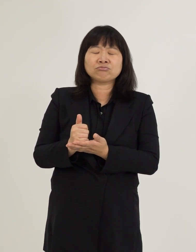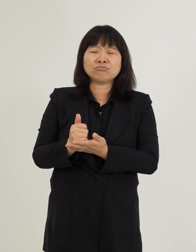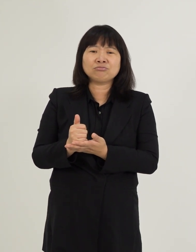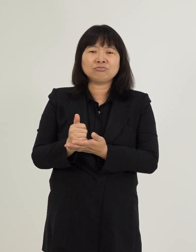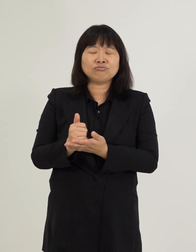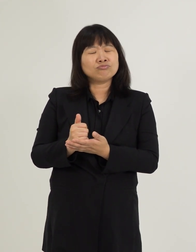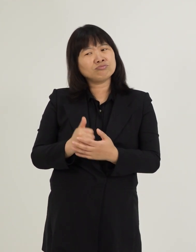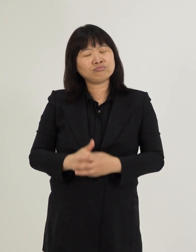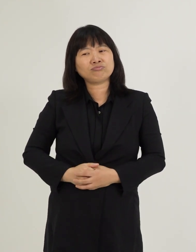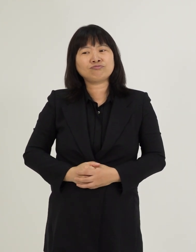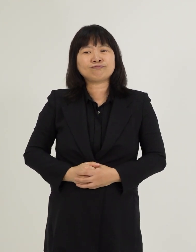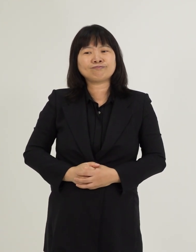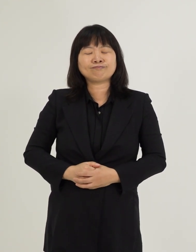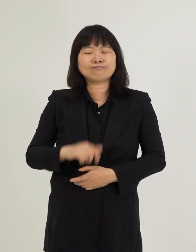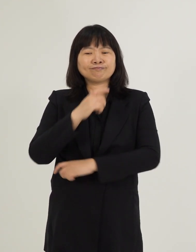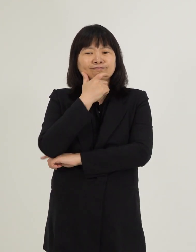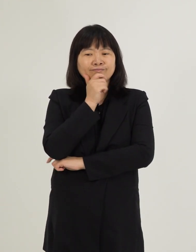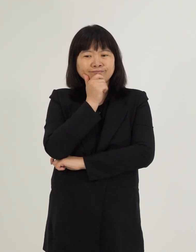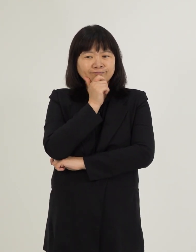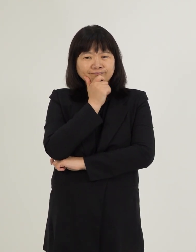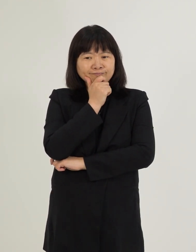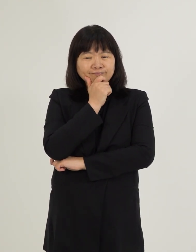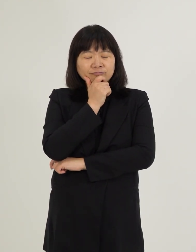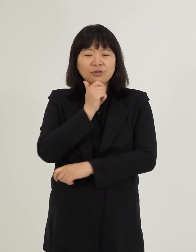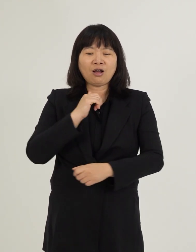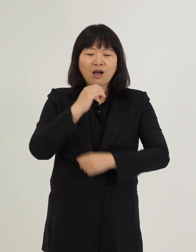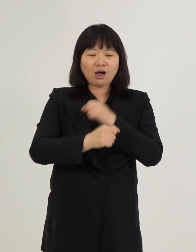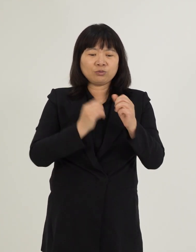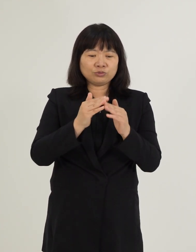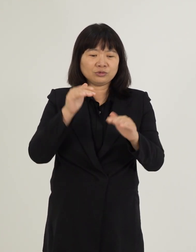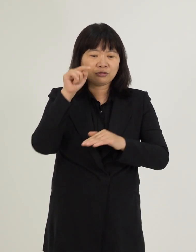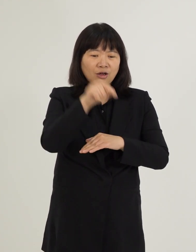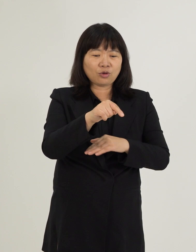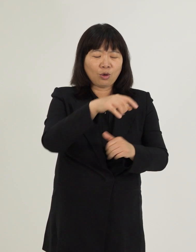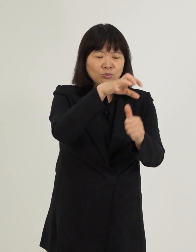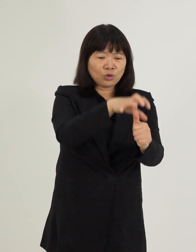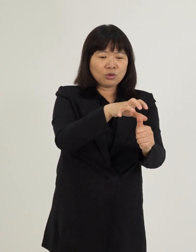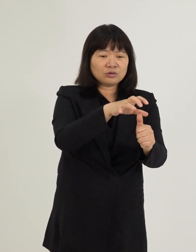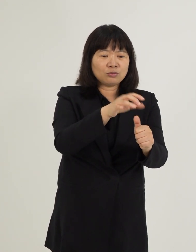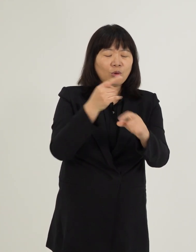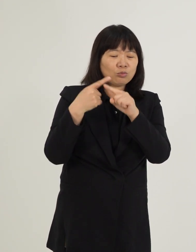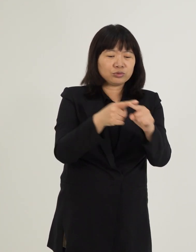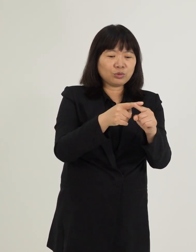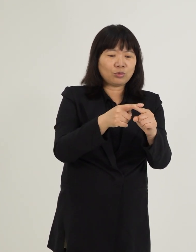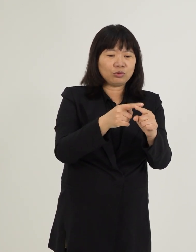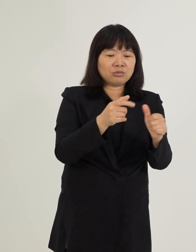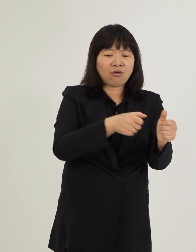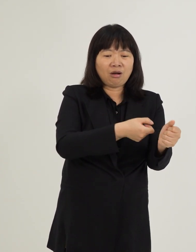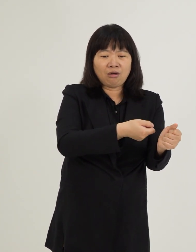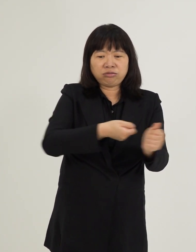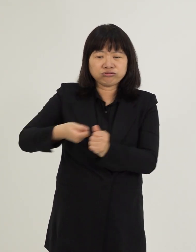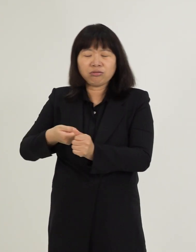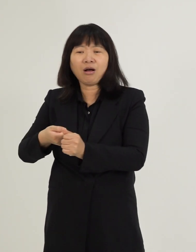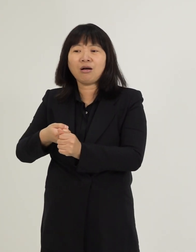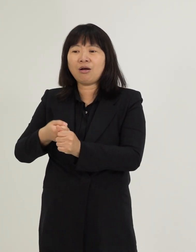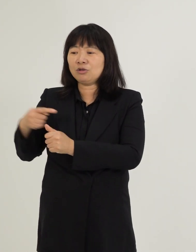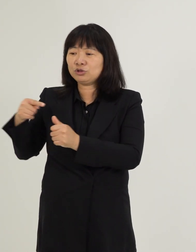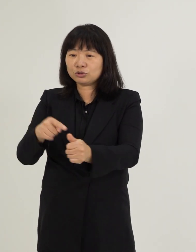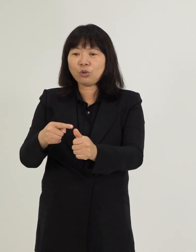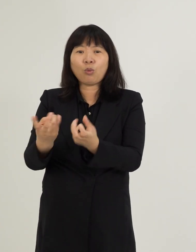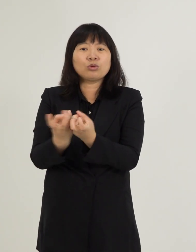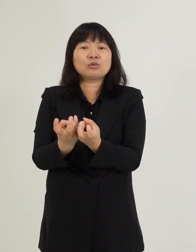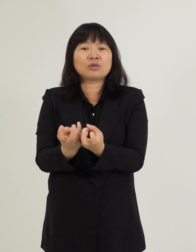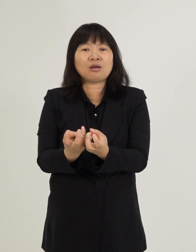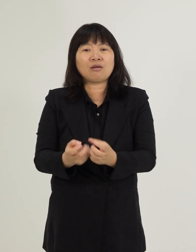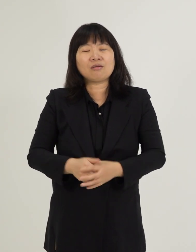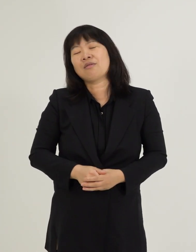가서 묶여 있으면 끌고 와라, 어떻게 그럴 수가 있나? 자, 여기에는 2가지 이유가